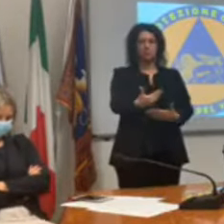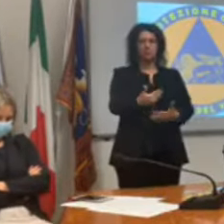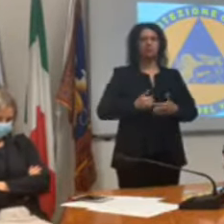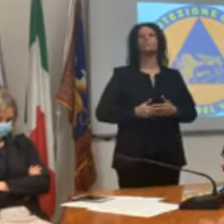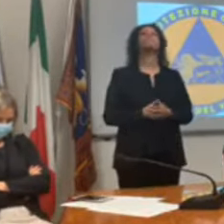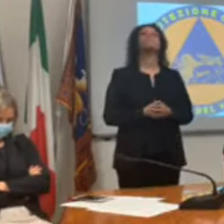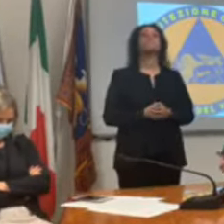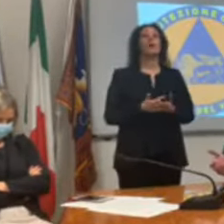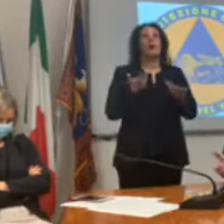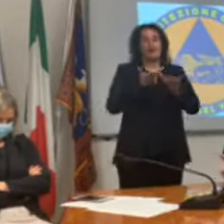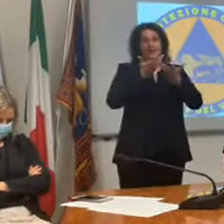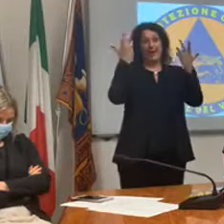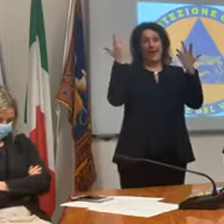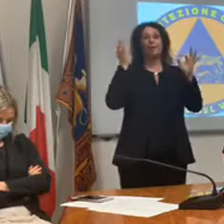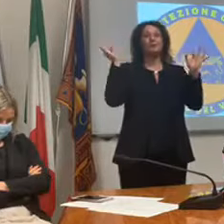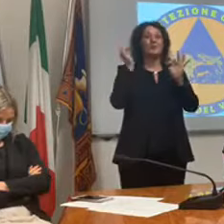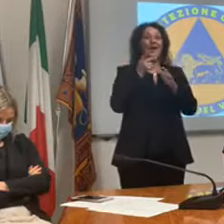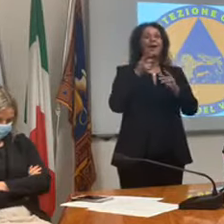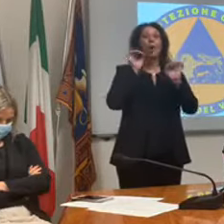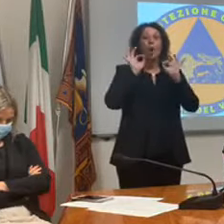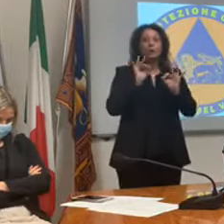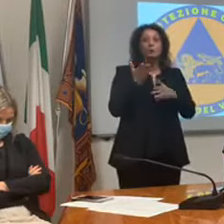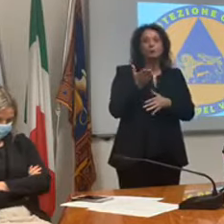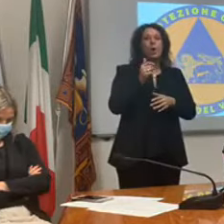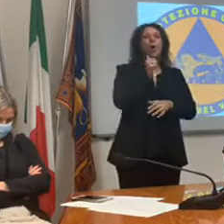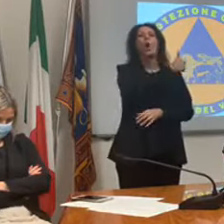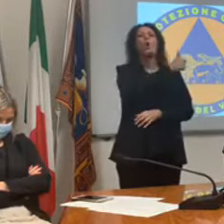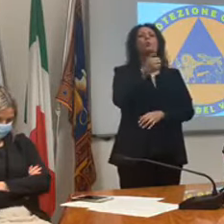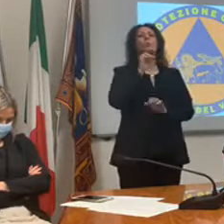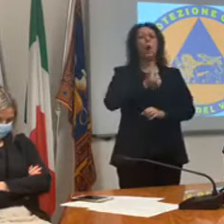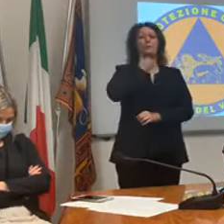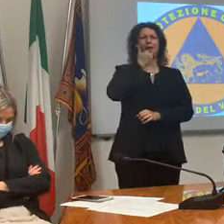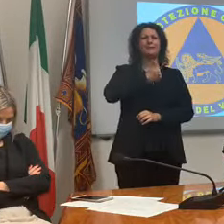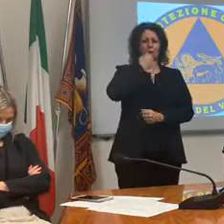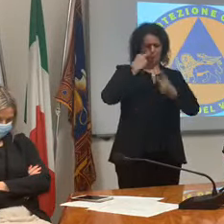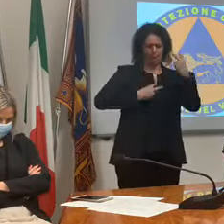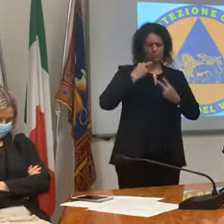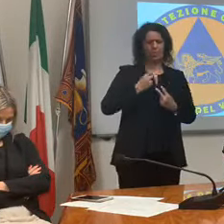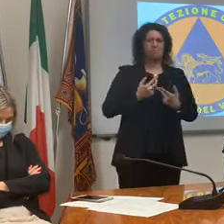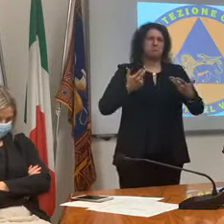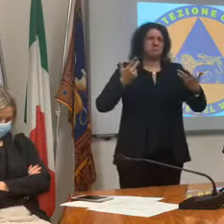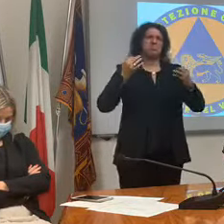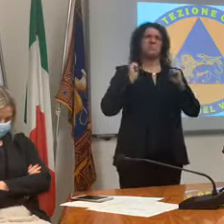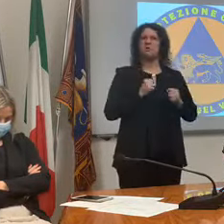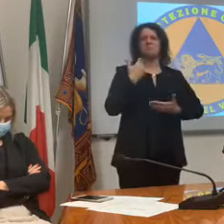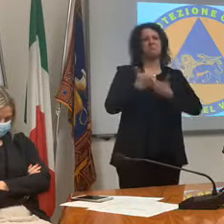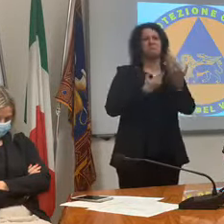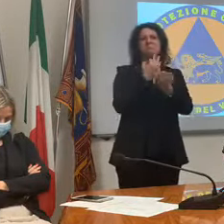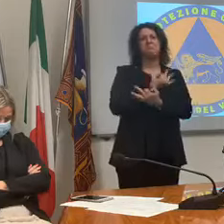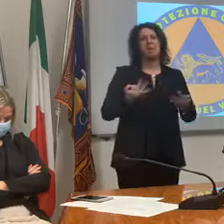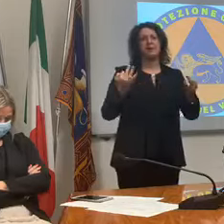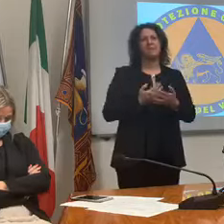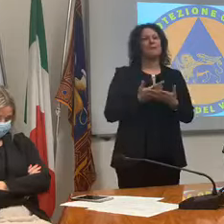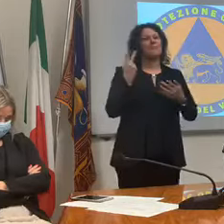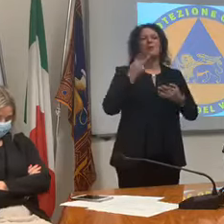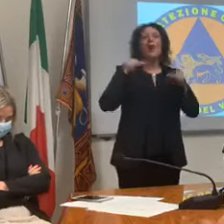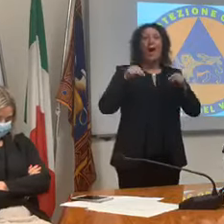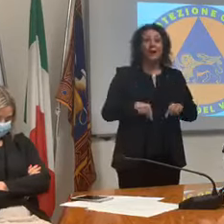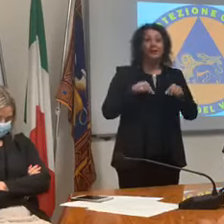che, cioè, è fatta, no? È quello che vi dico sempre, però ad oggi impensabile.